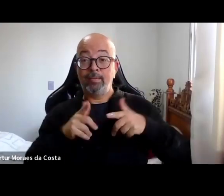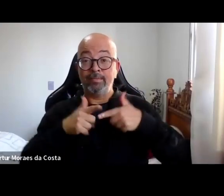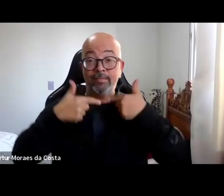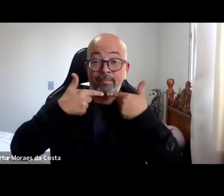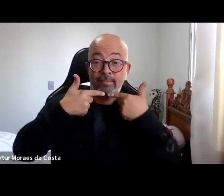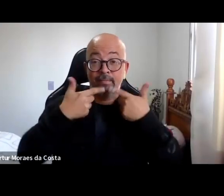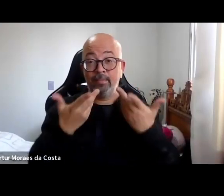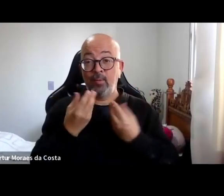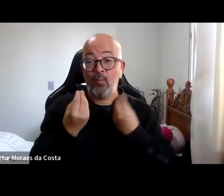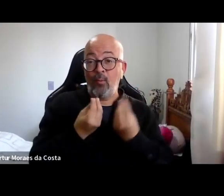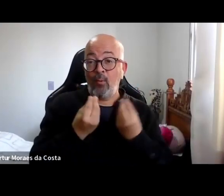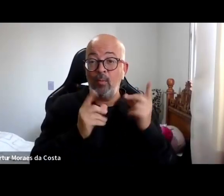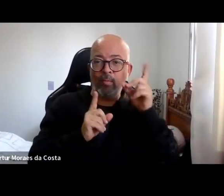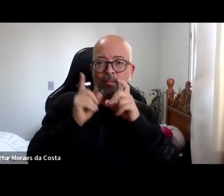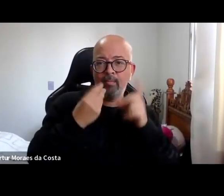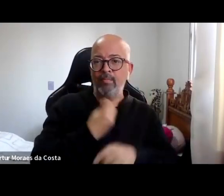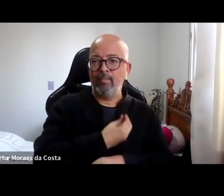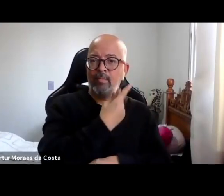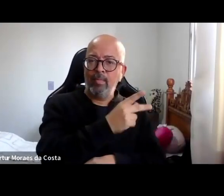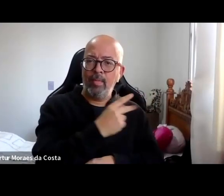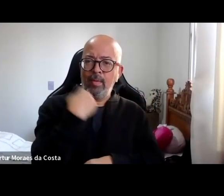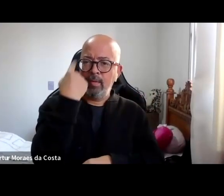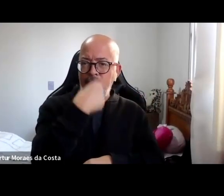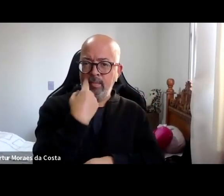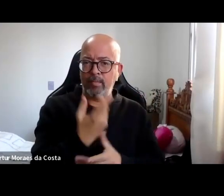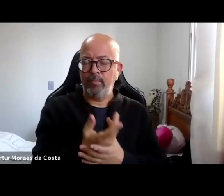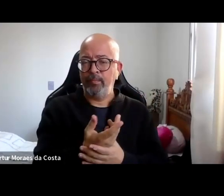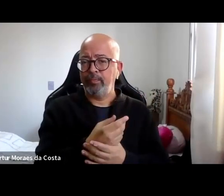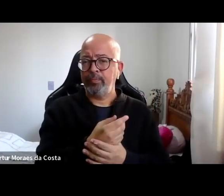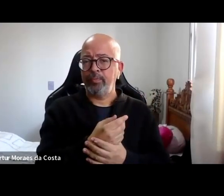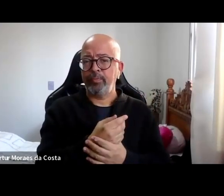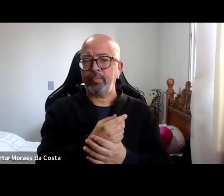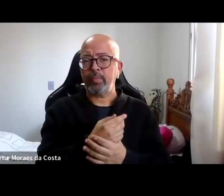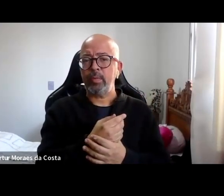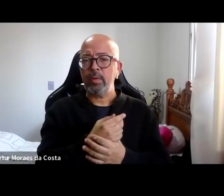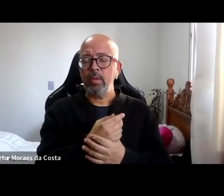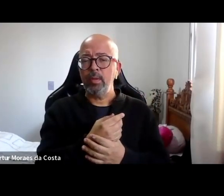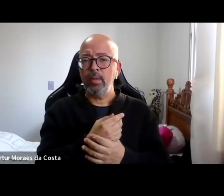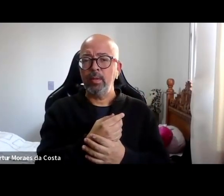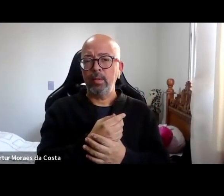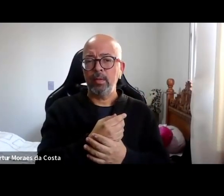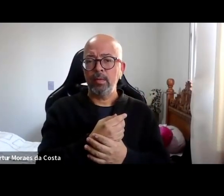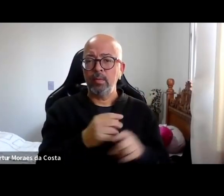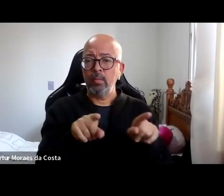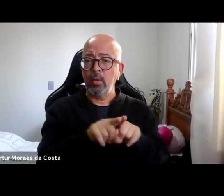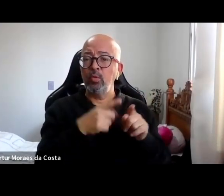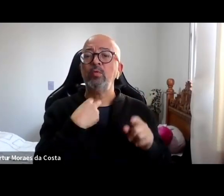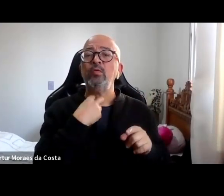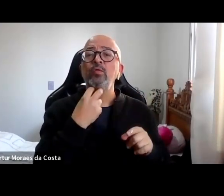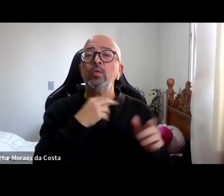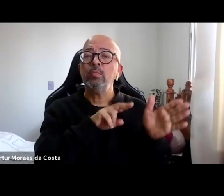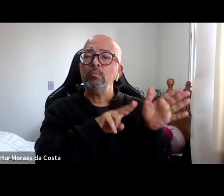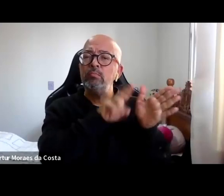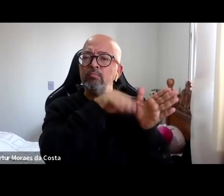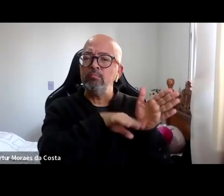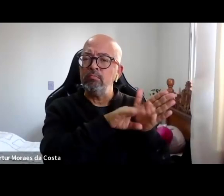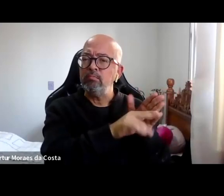inclusive esos matices el en la voz que dan cuenta de una una determinada emoción Sí también